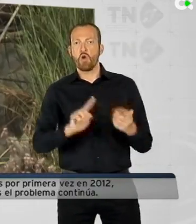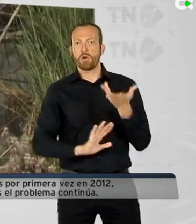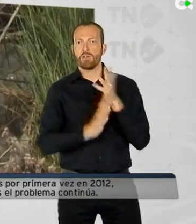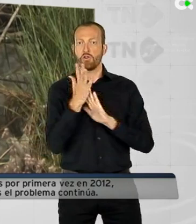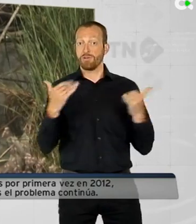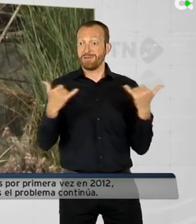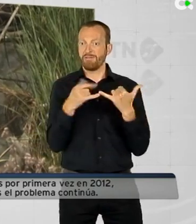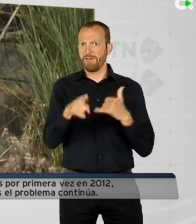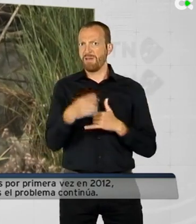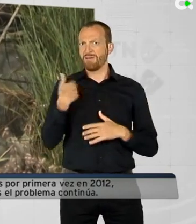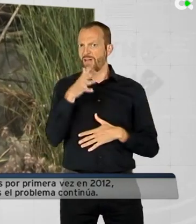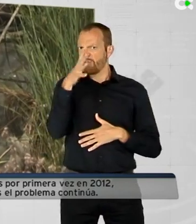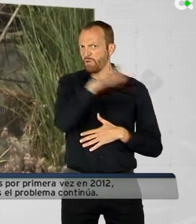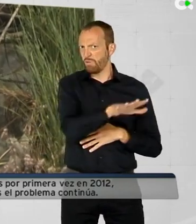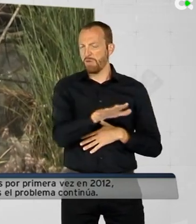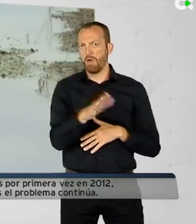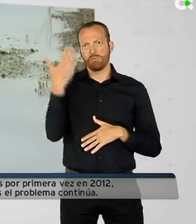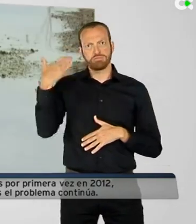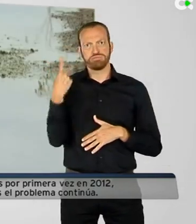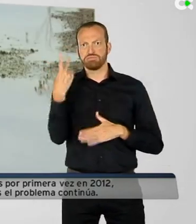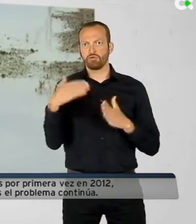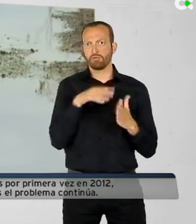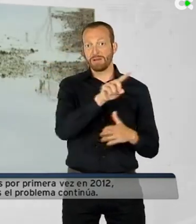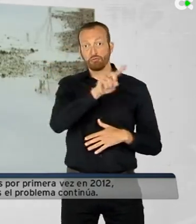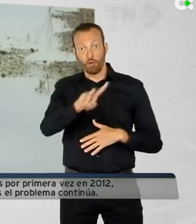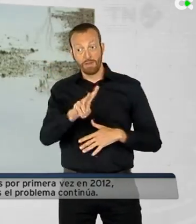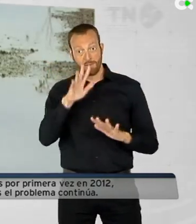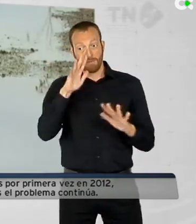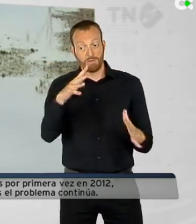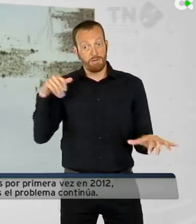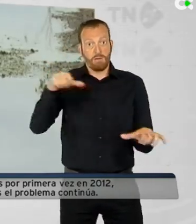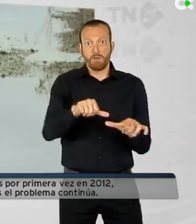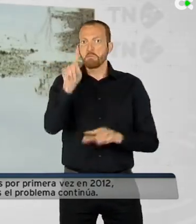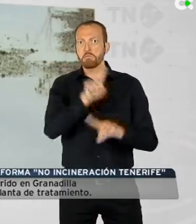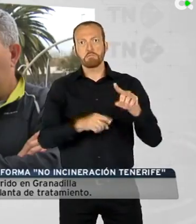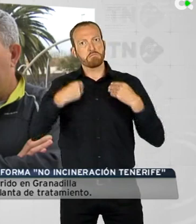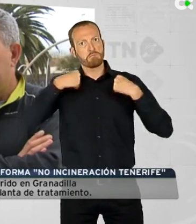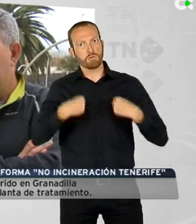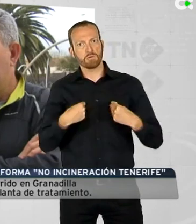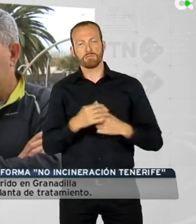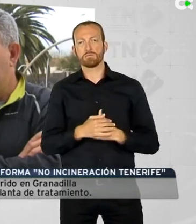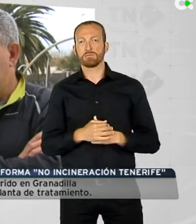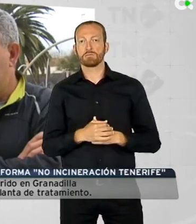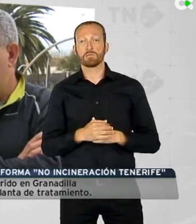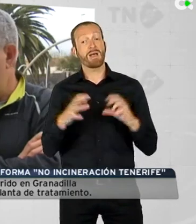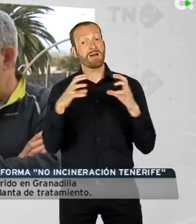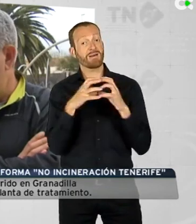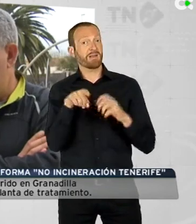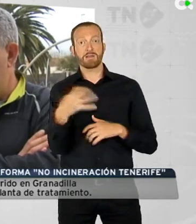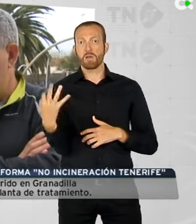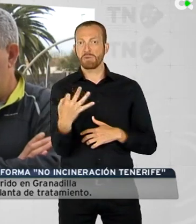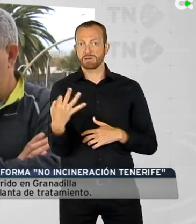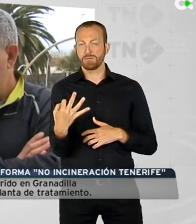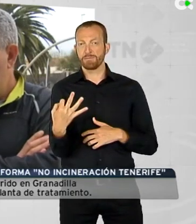denunció estos vertidos por primera vez en 2012. Una década después, el problema continúa. Lo que ha pasado en Granadilla es que no